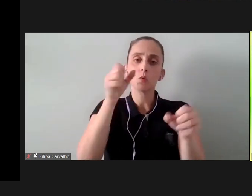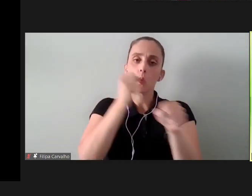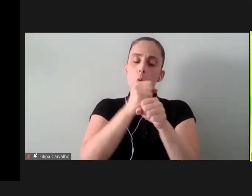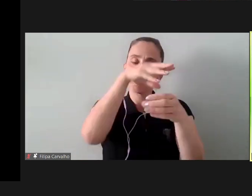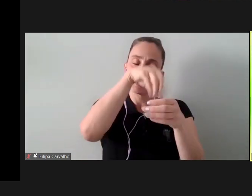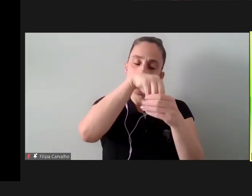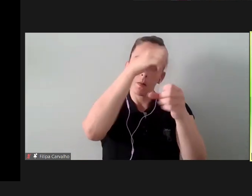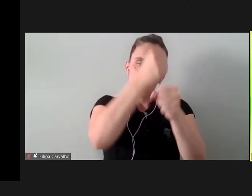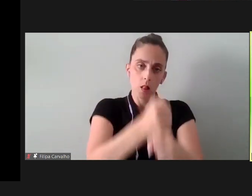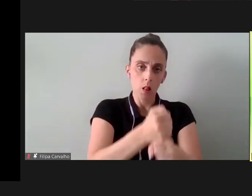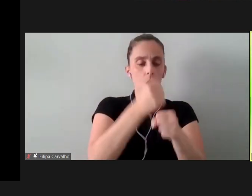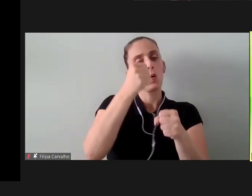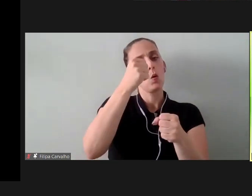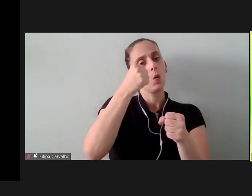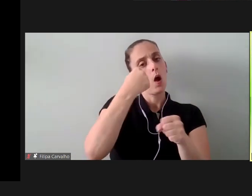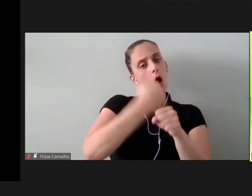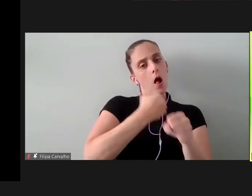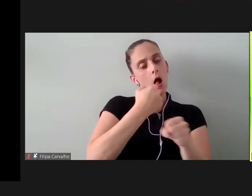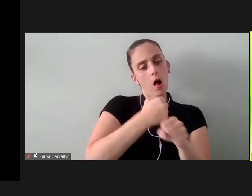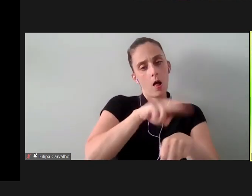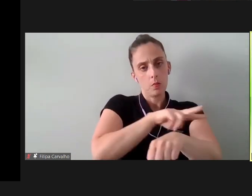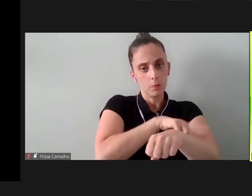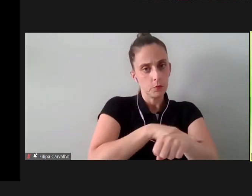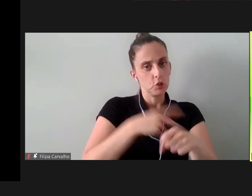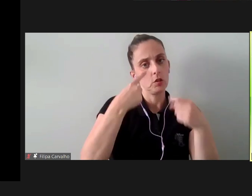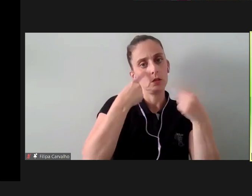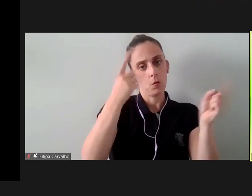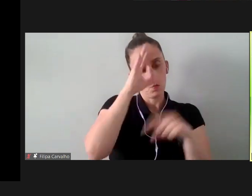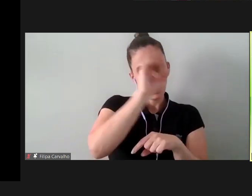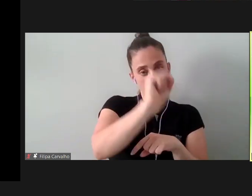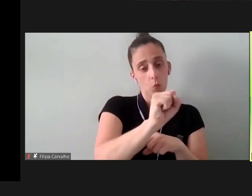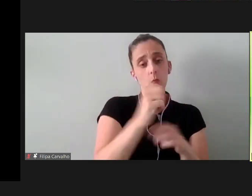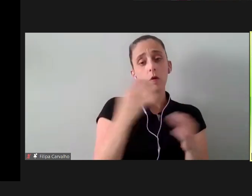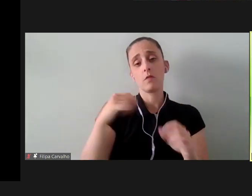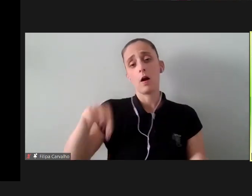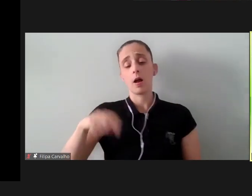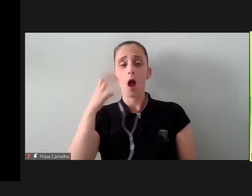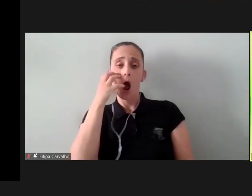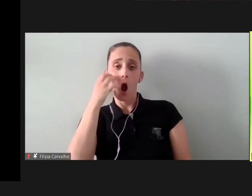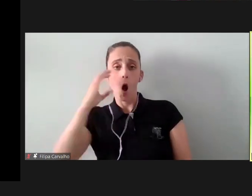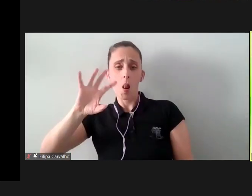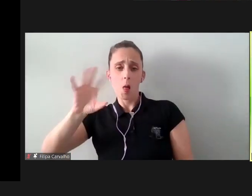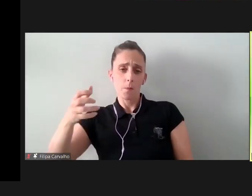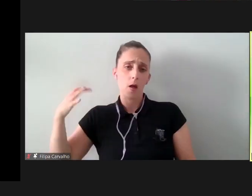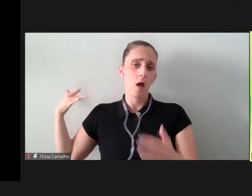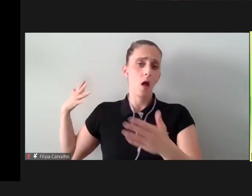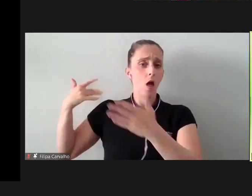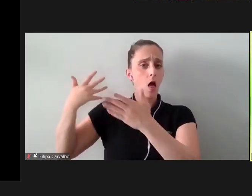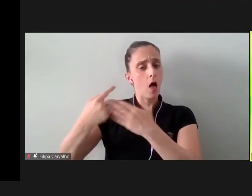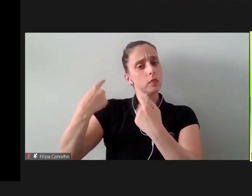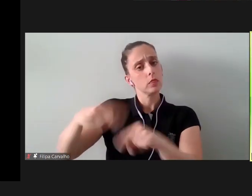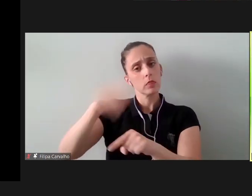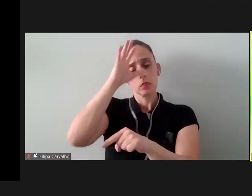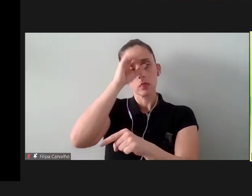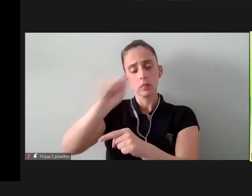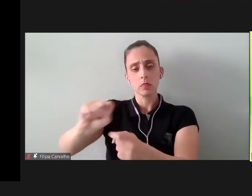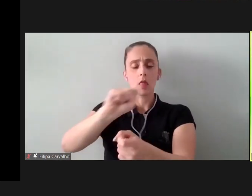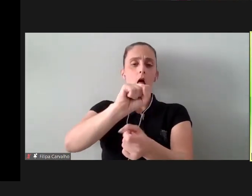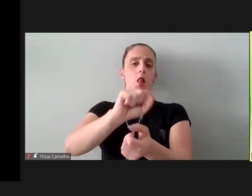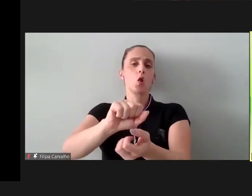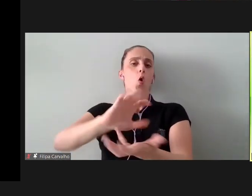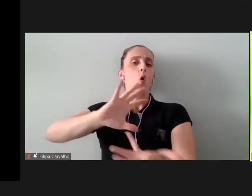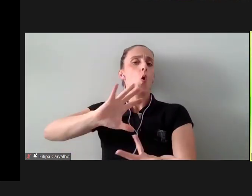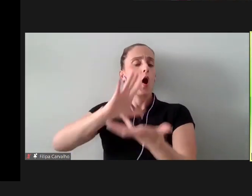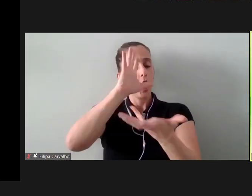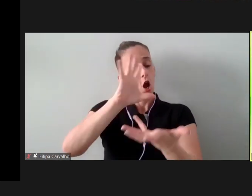pública. O país vive há algum tempo o programa de reforma do Estado, e este programa de reforma